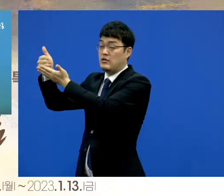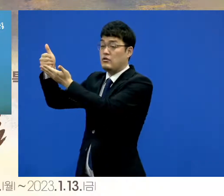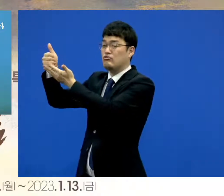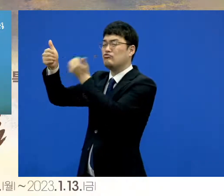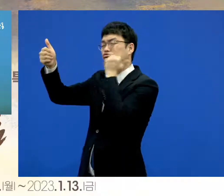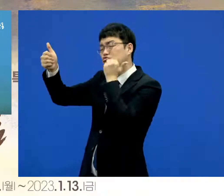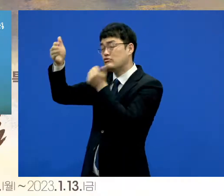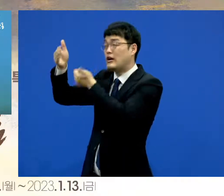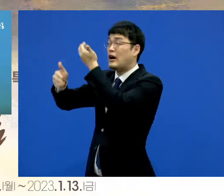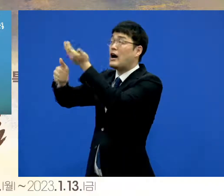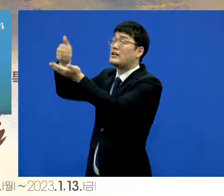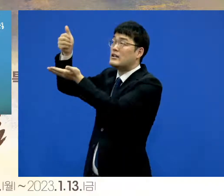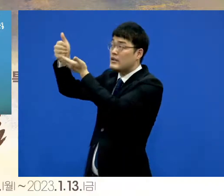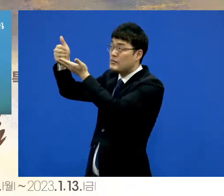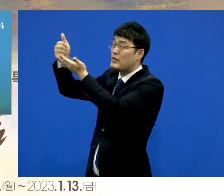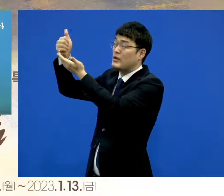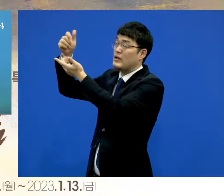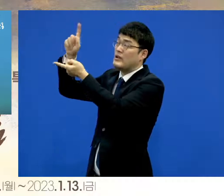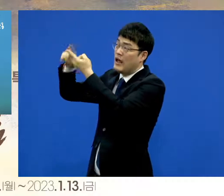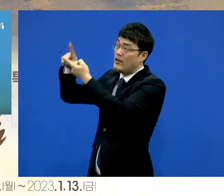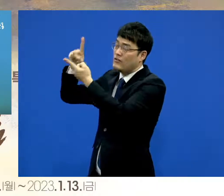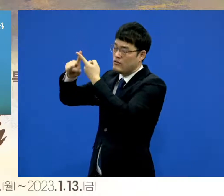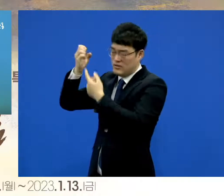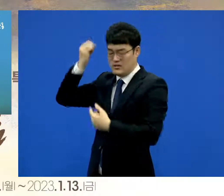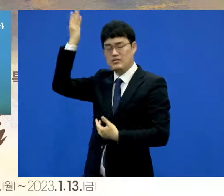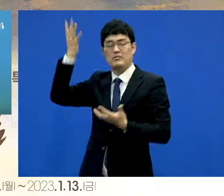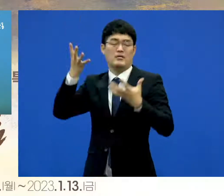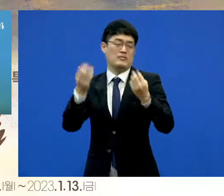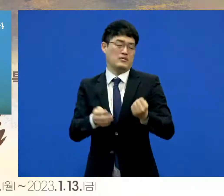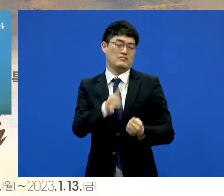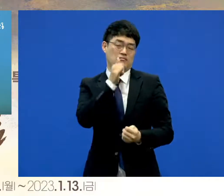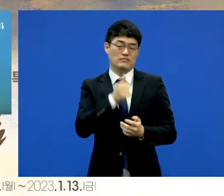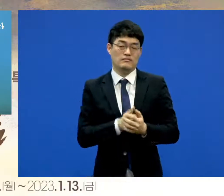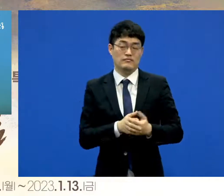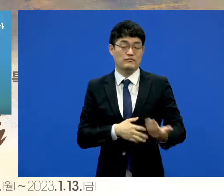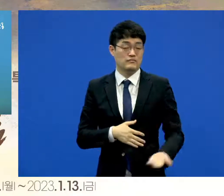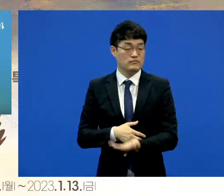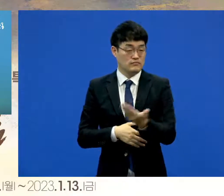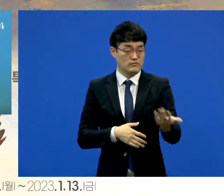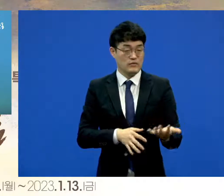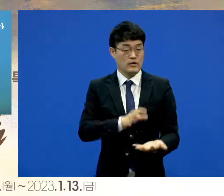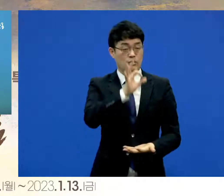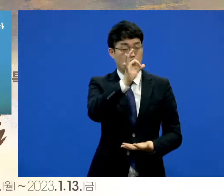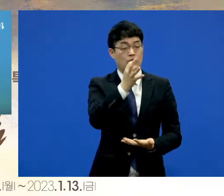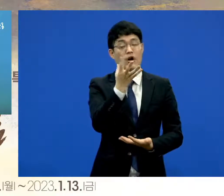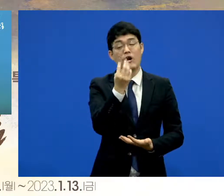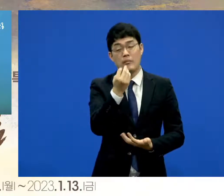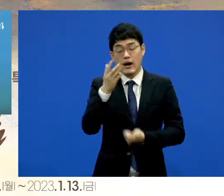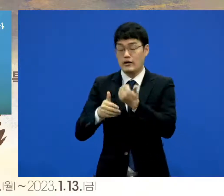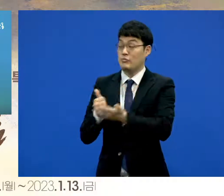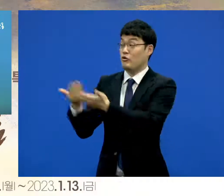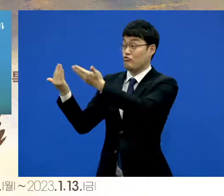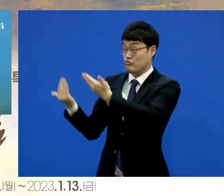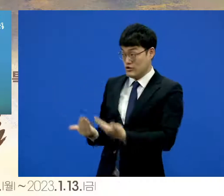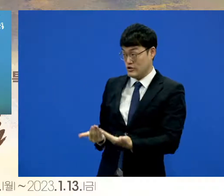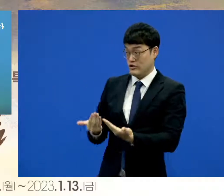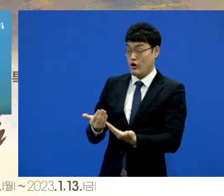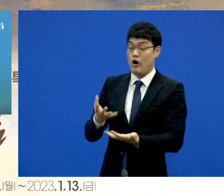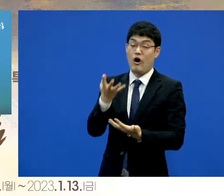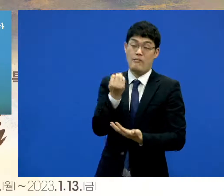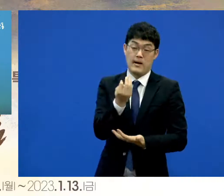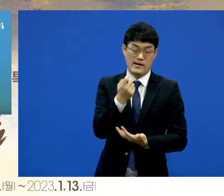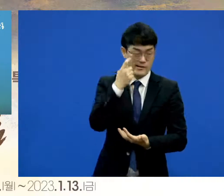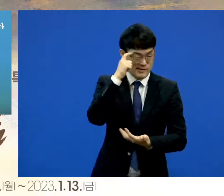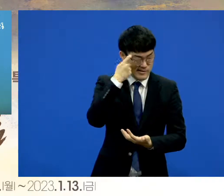돈의 액수, 그 돈만을 생각하면 가치를 잃어버릴 수가 있어요. 돈은 얻었는데 돈만